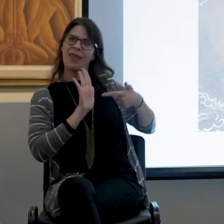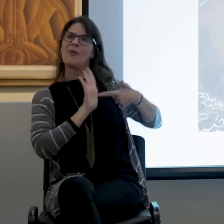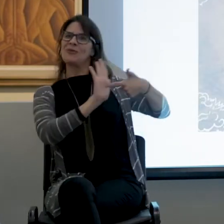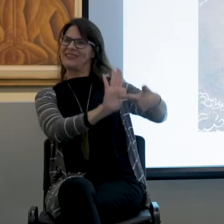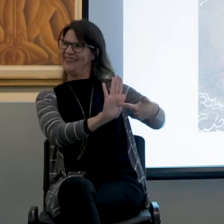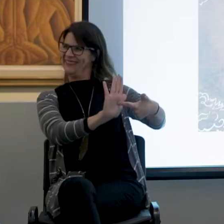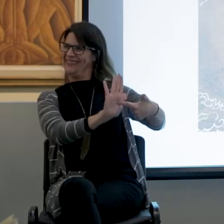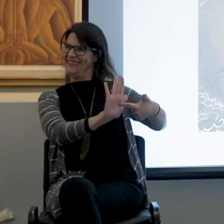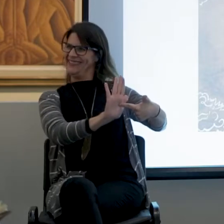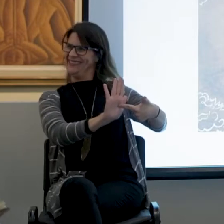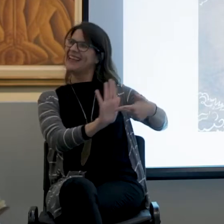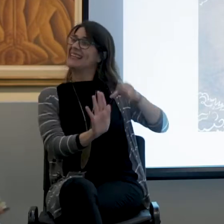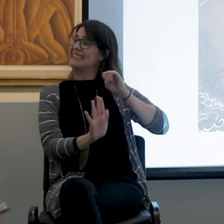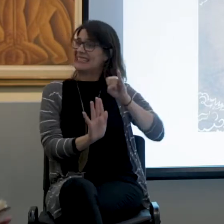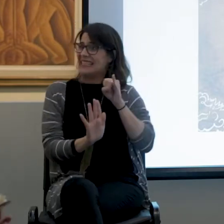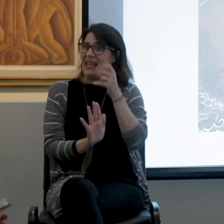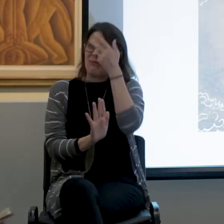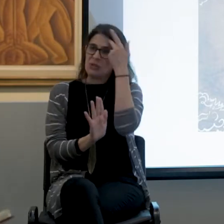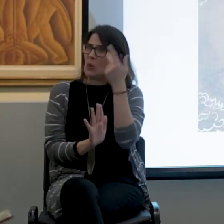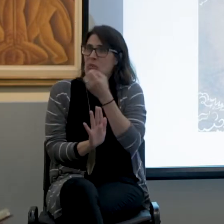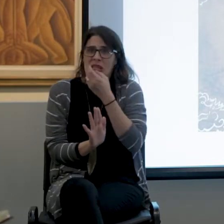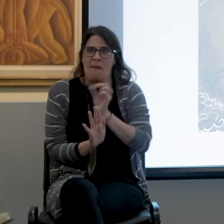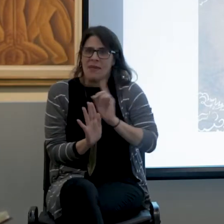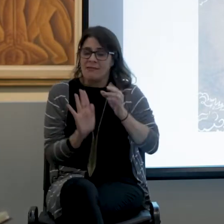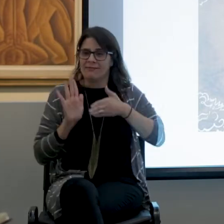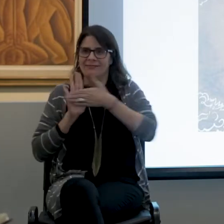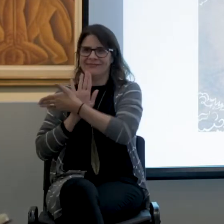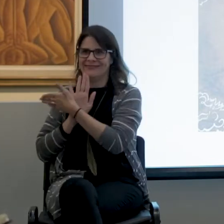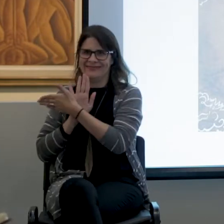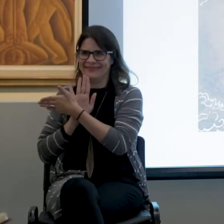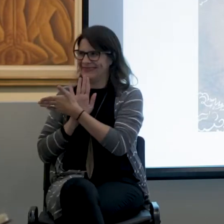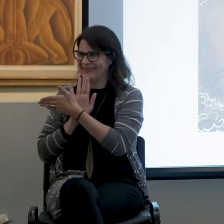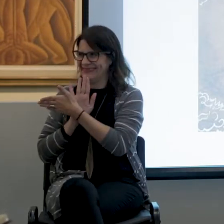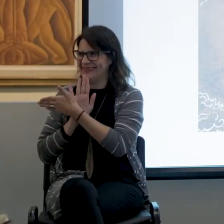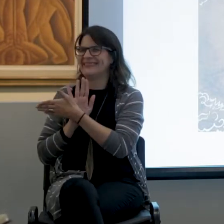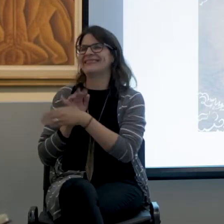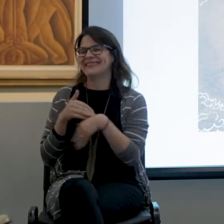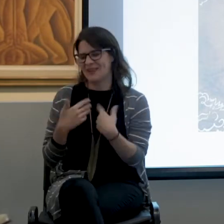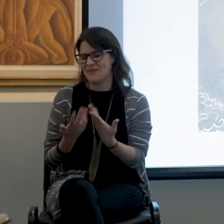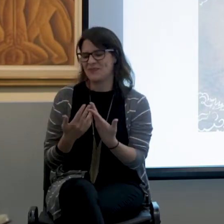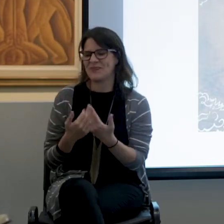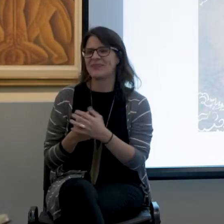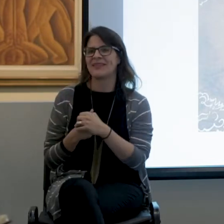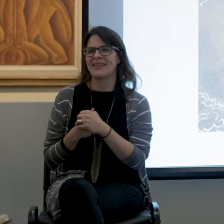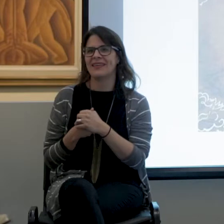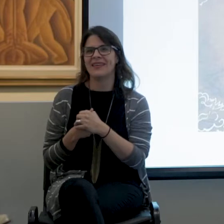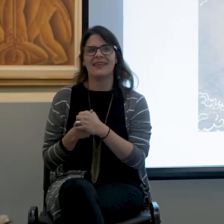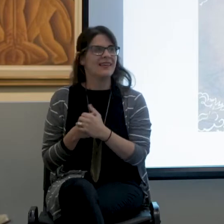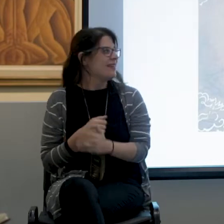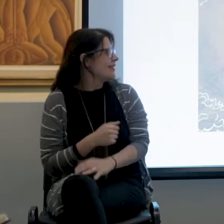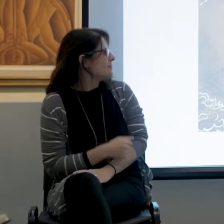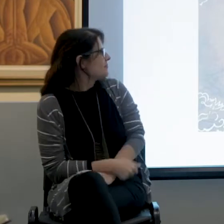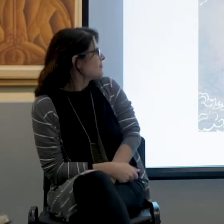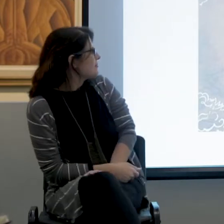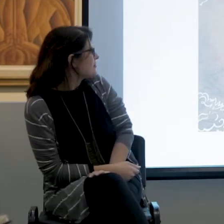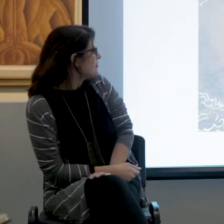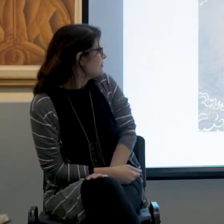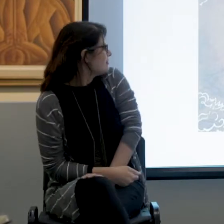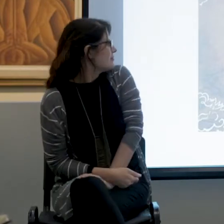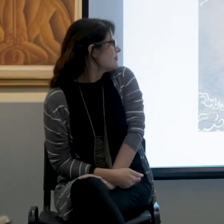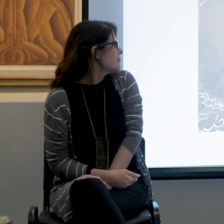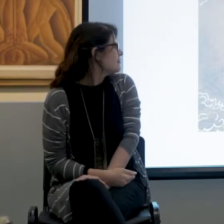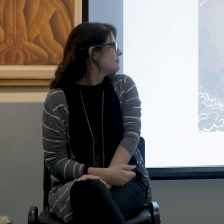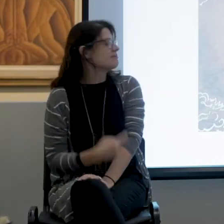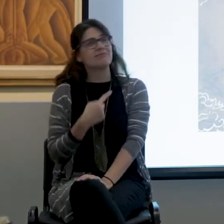era cunhado do grande pintor surrealista André Masson, que não está aqui. E como ele achava aquela paisagem